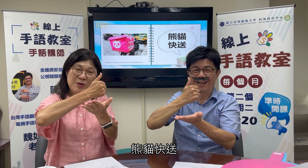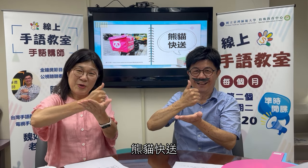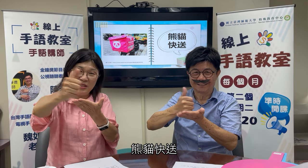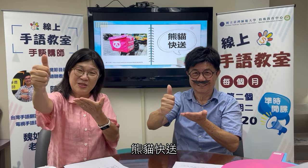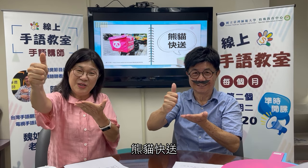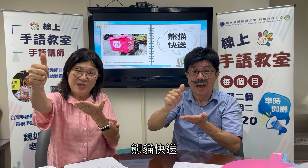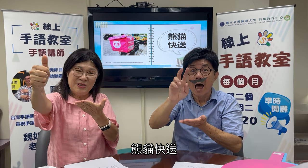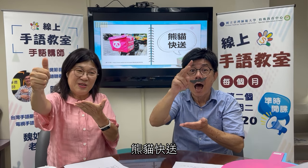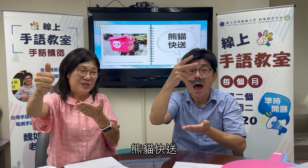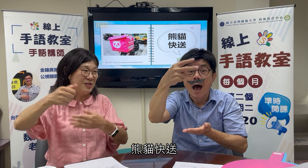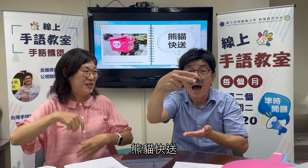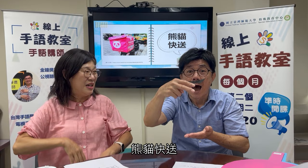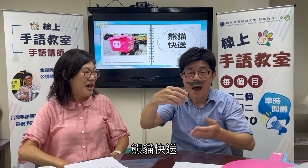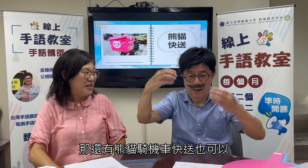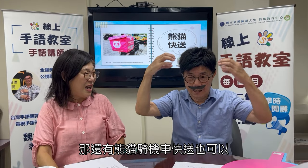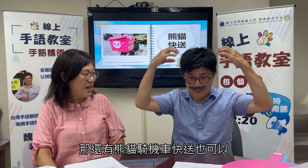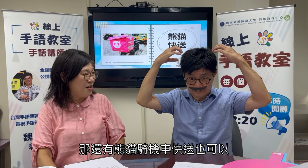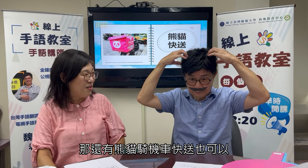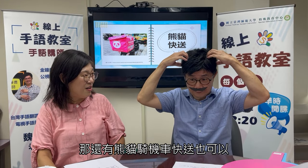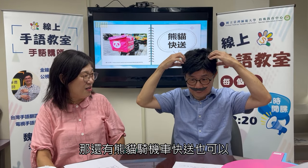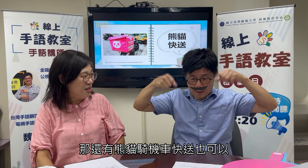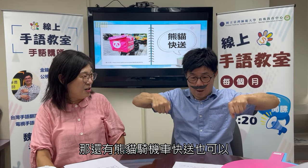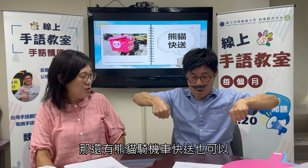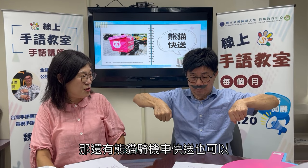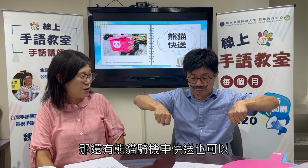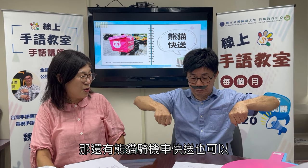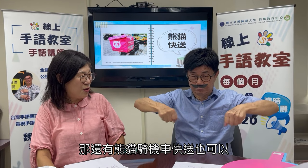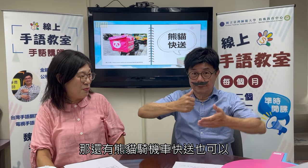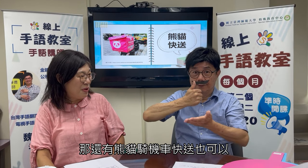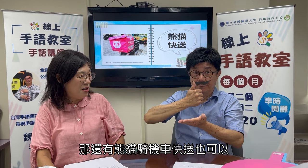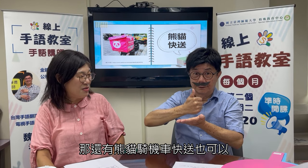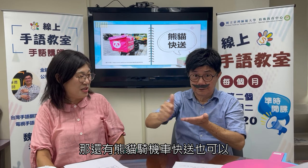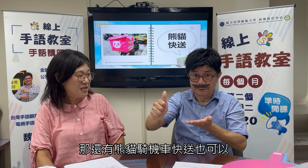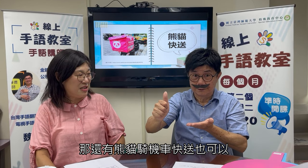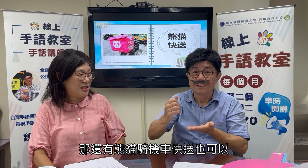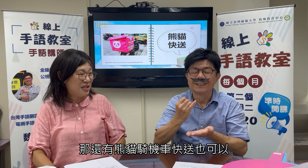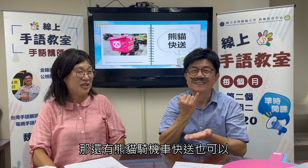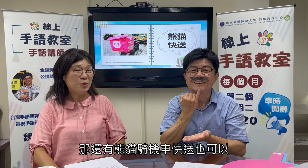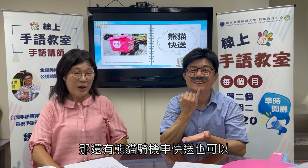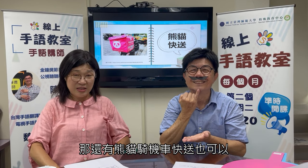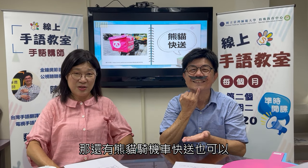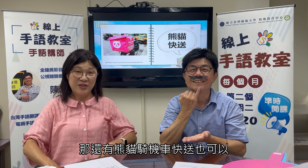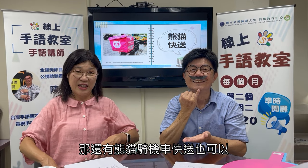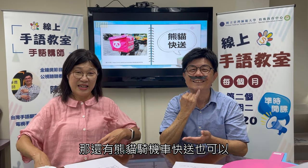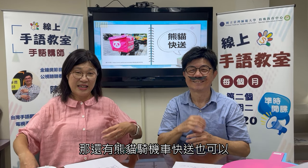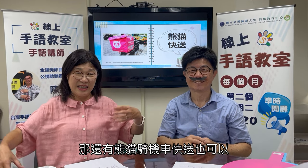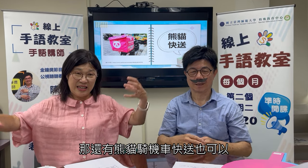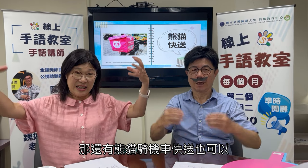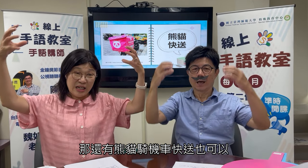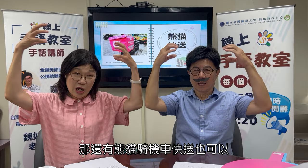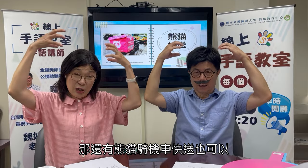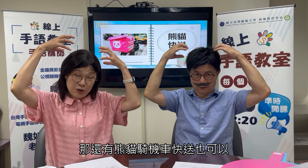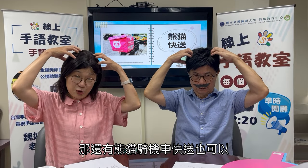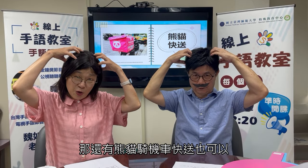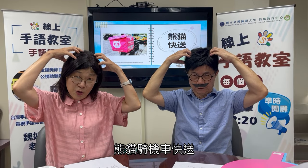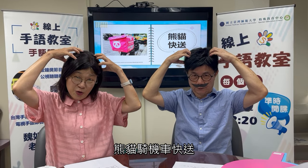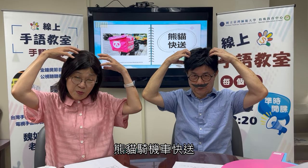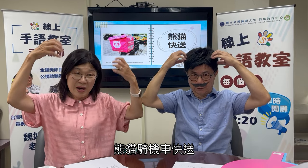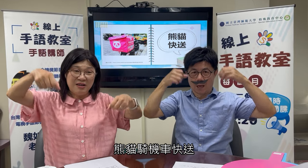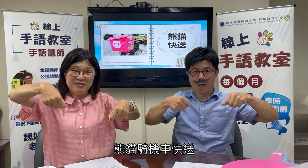快送。那还有熊猫骑机车快送也可以，熊猫